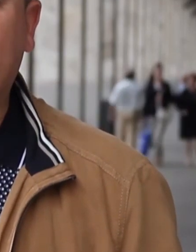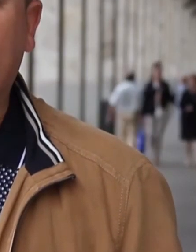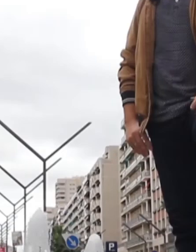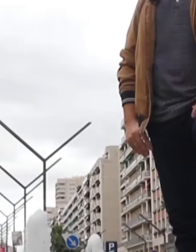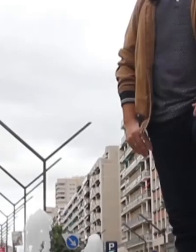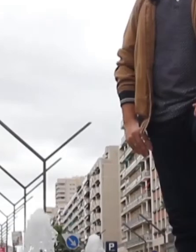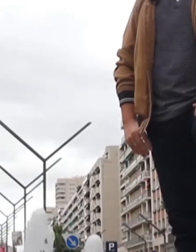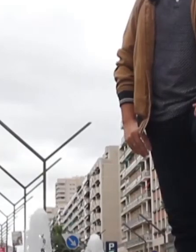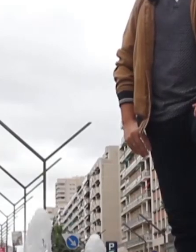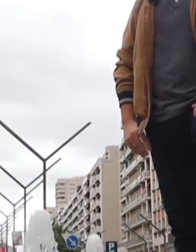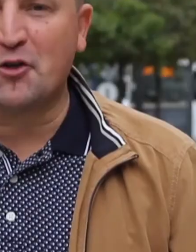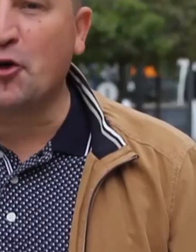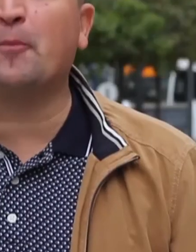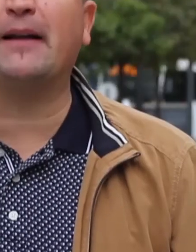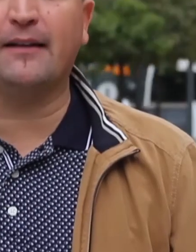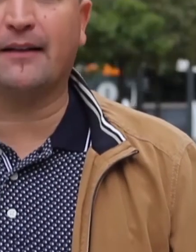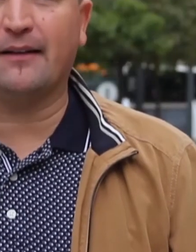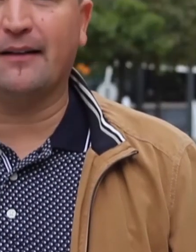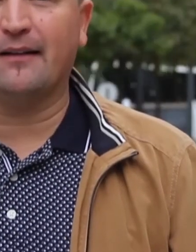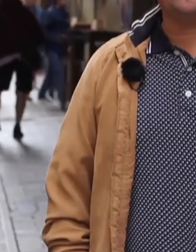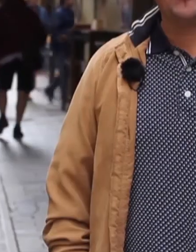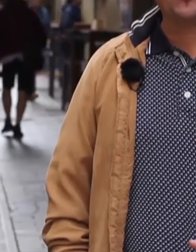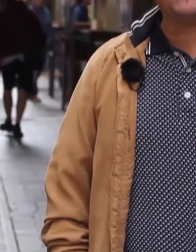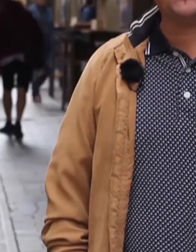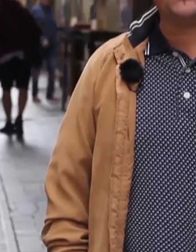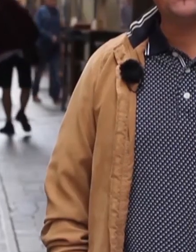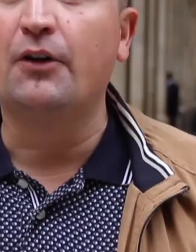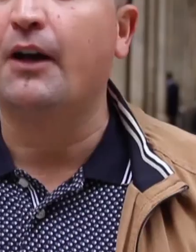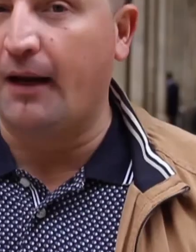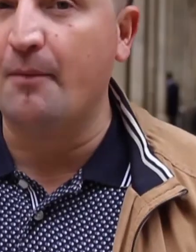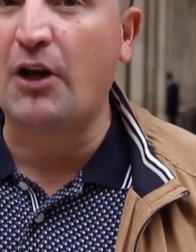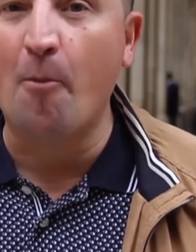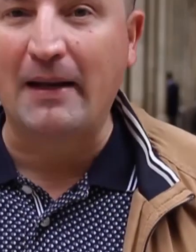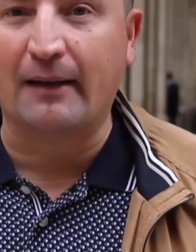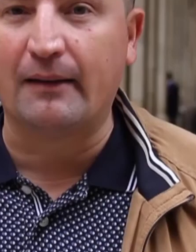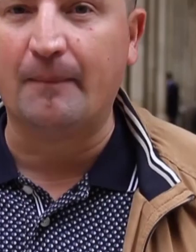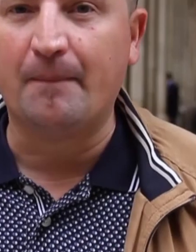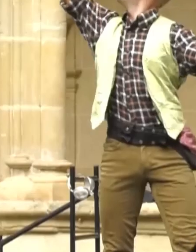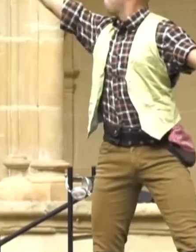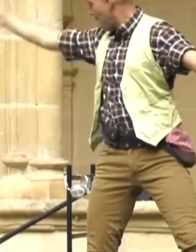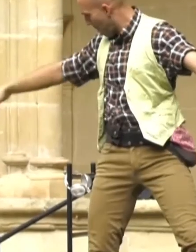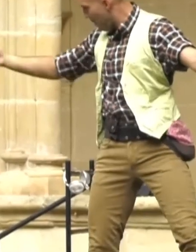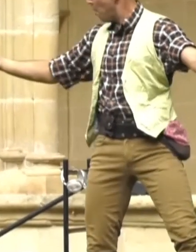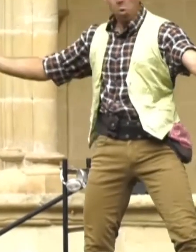Queremos divertirte, entretenerte, sorprenderte, pero sobre todo, queremos acompañarte.